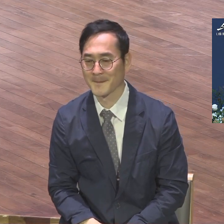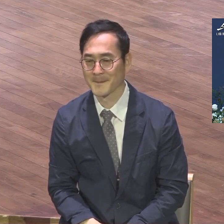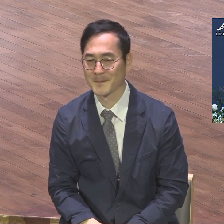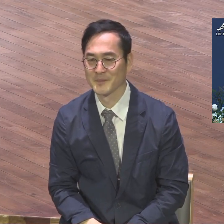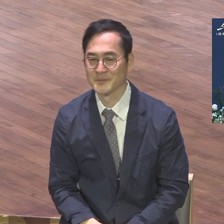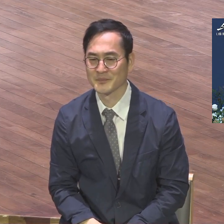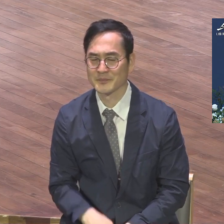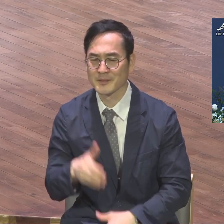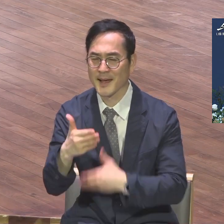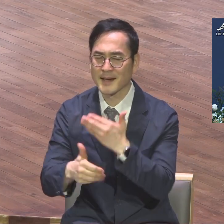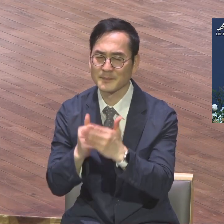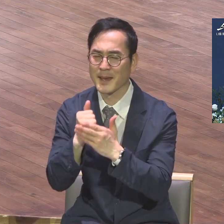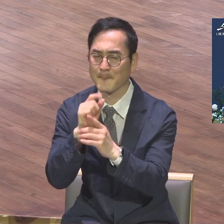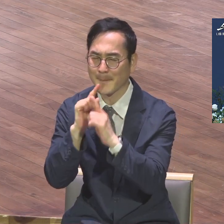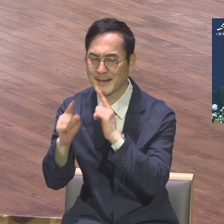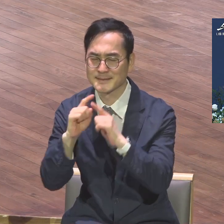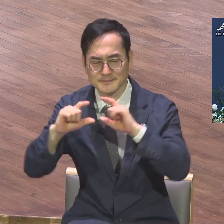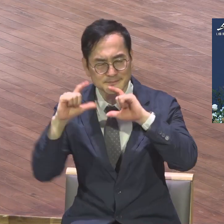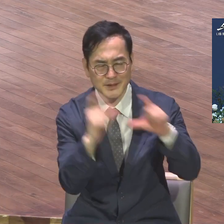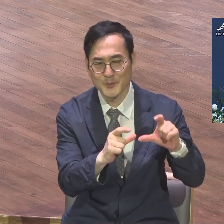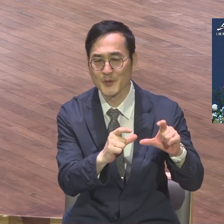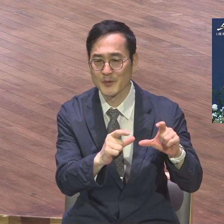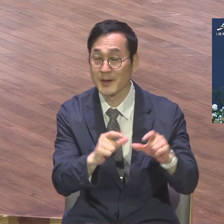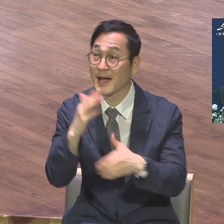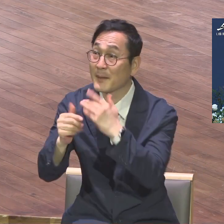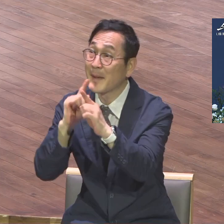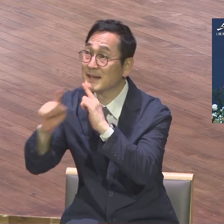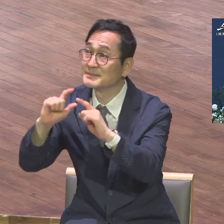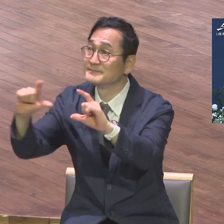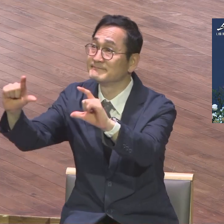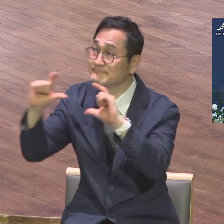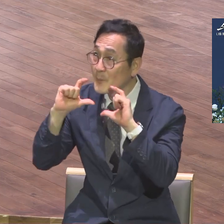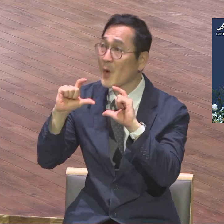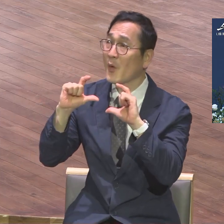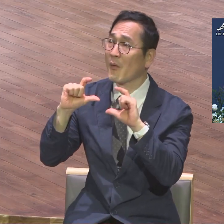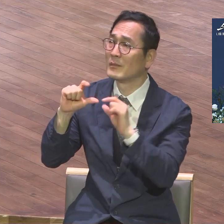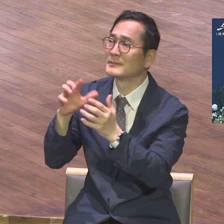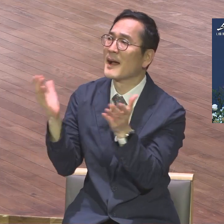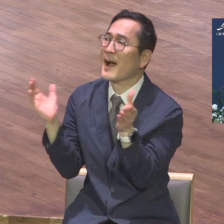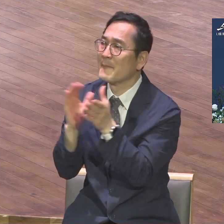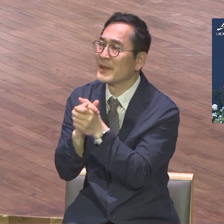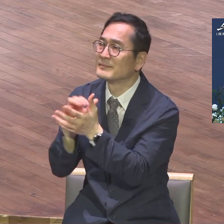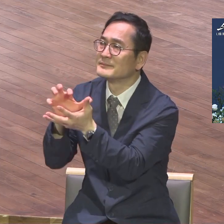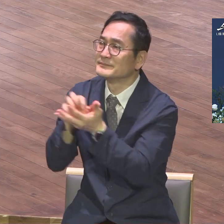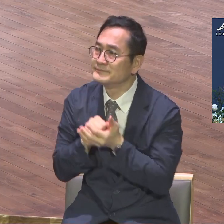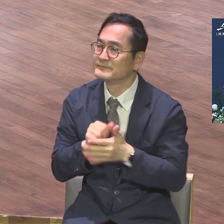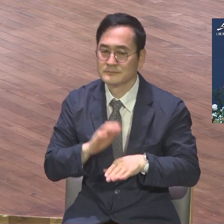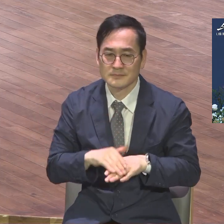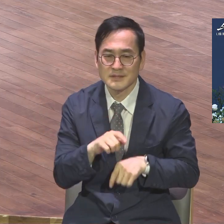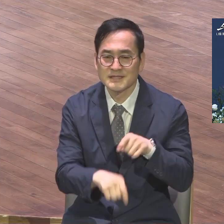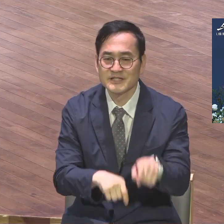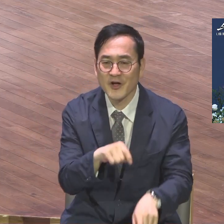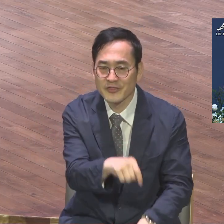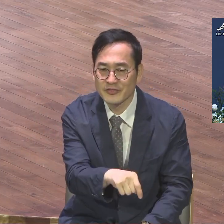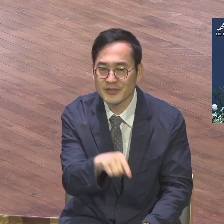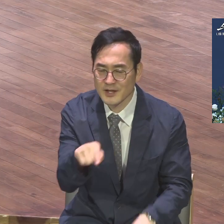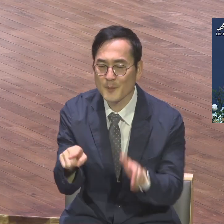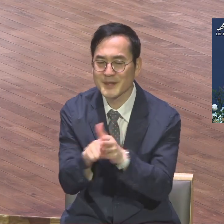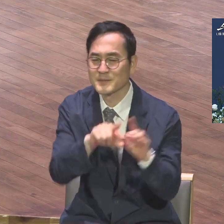하나님의 말씀이 선포되는 강단 중심의 삶을 사는 것이 신앙생활의